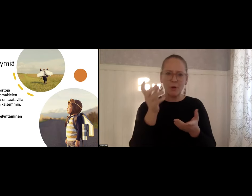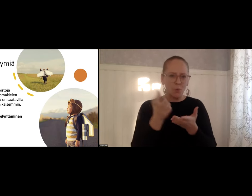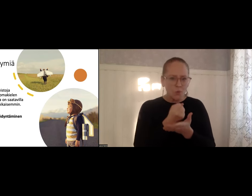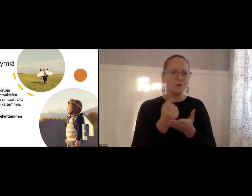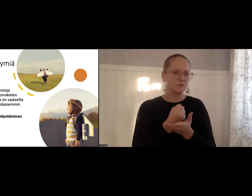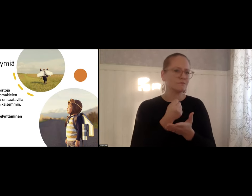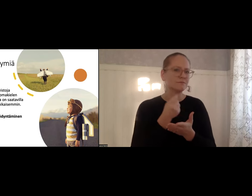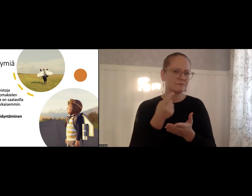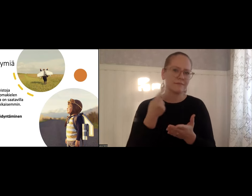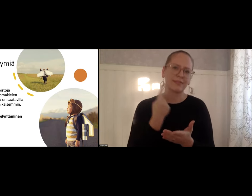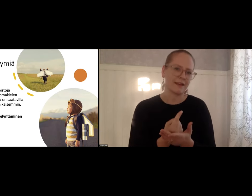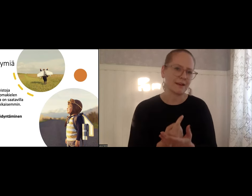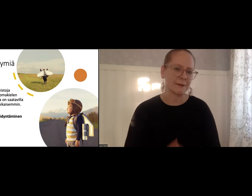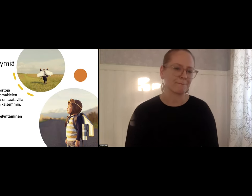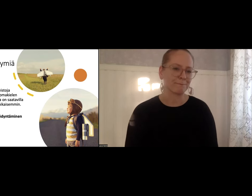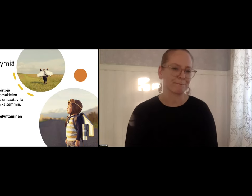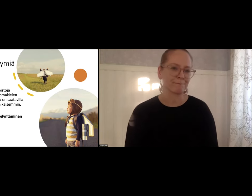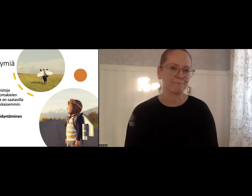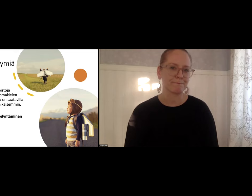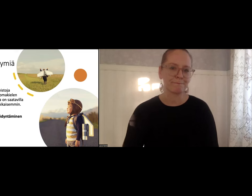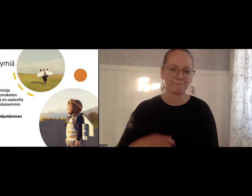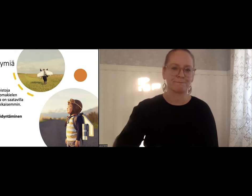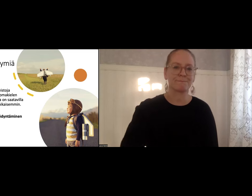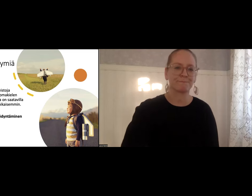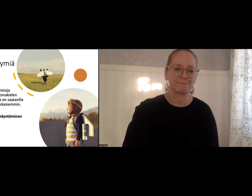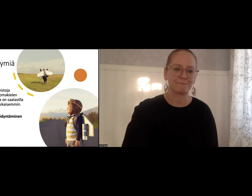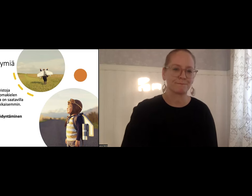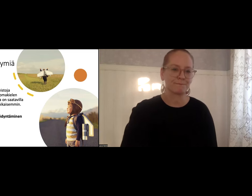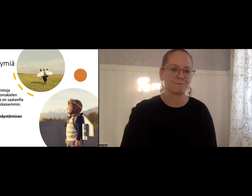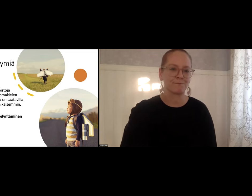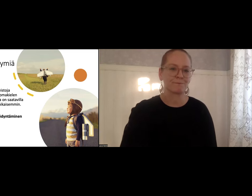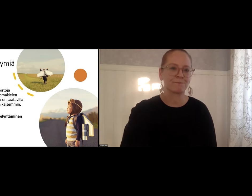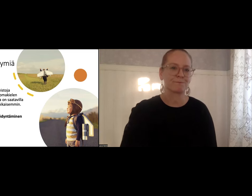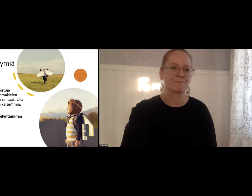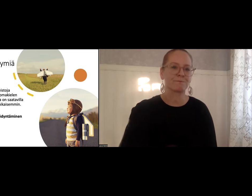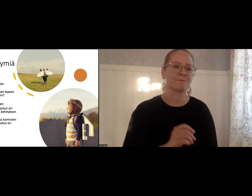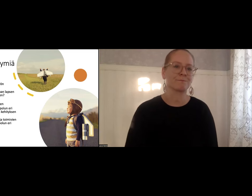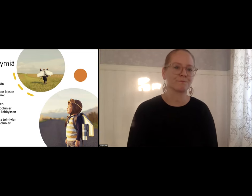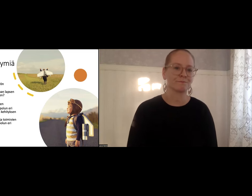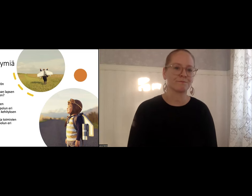Eli tämä tieto ja materiaali, käyttäkää sitä hyväksi, se on tärkeää.